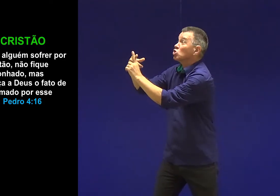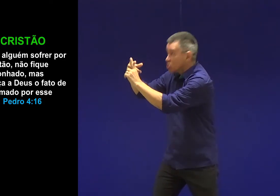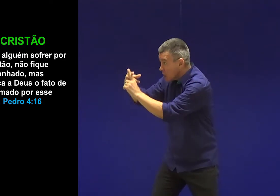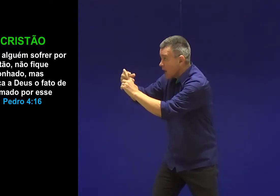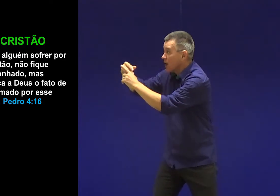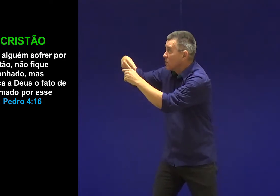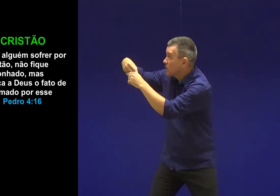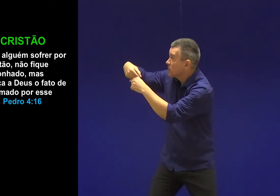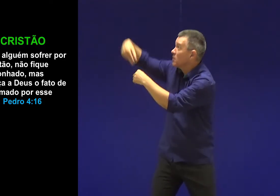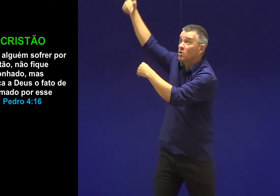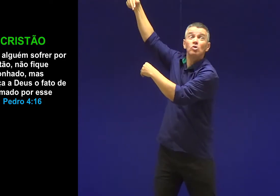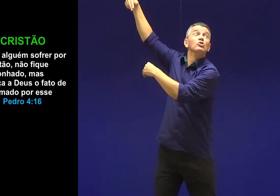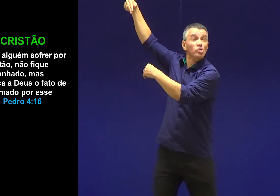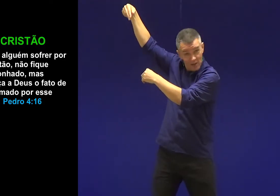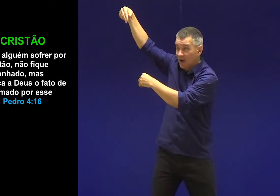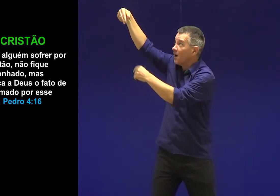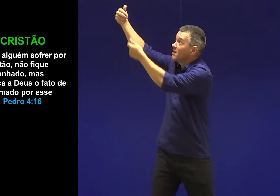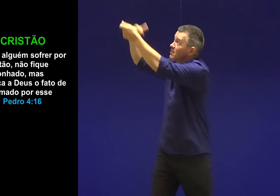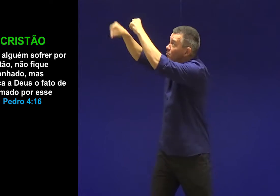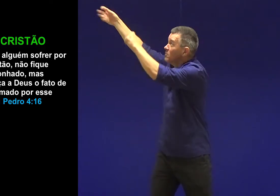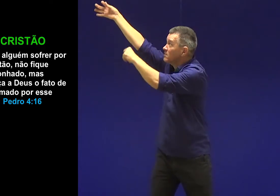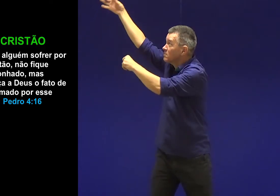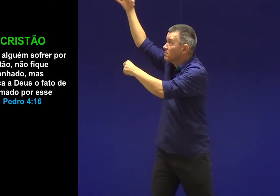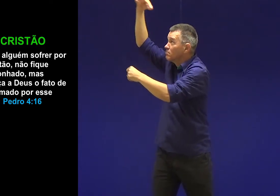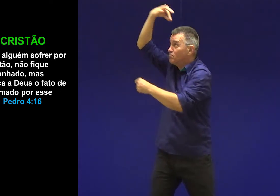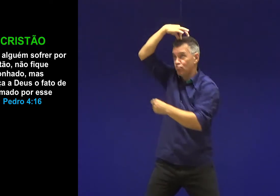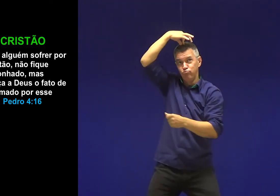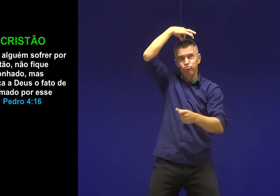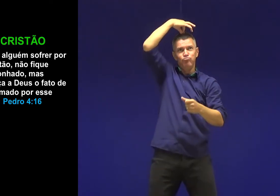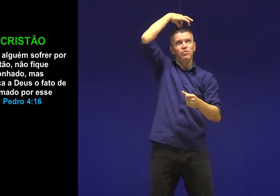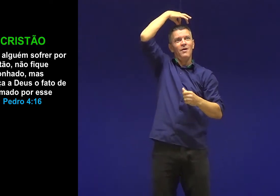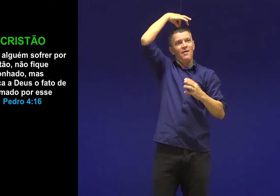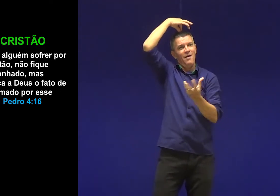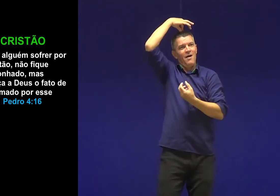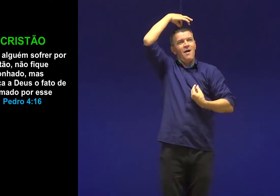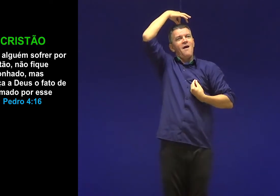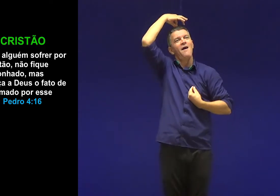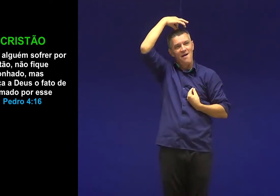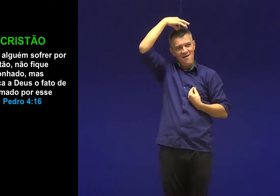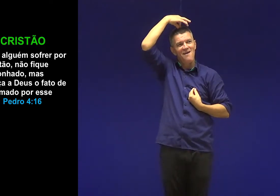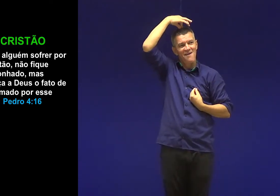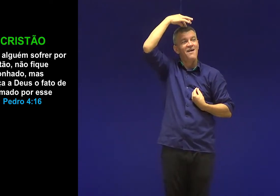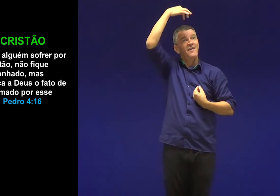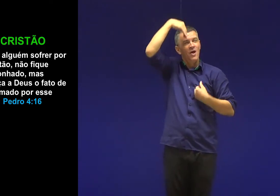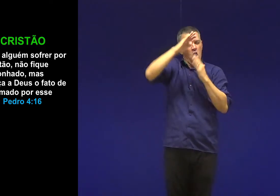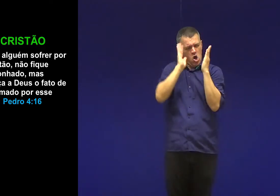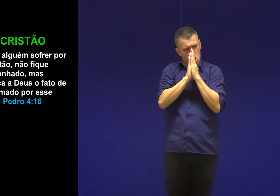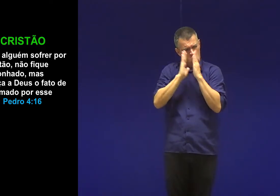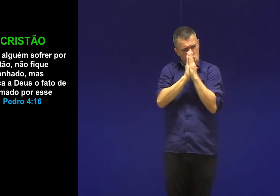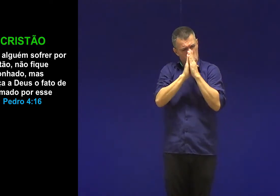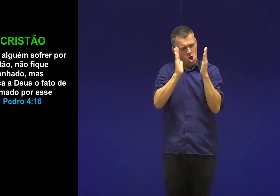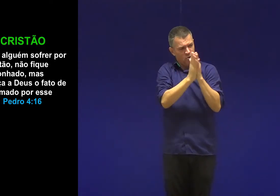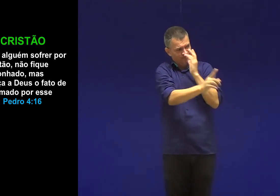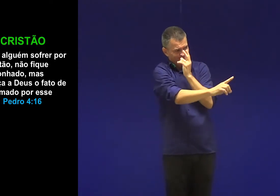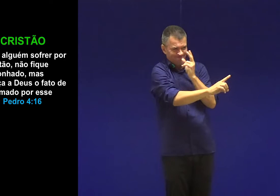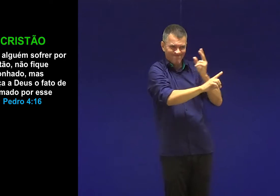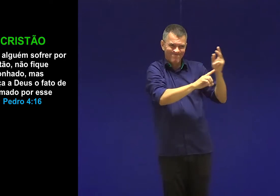Jesus morreu na cruz, assim que ele ascendeu aos céus, ele derramou o seu espírito sobre nós. Então nós